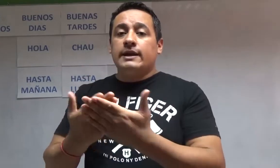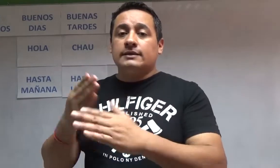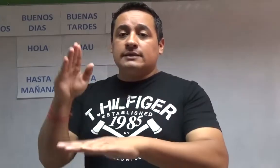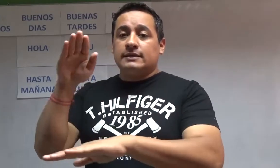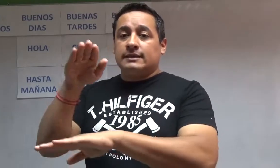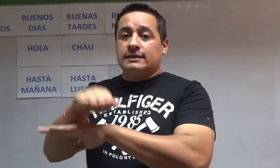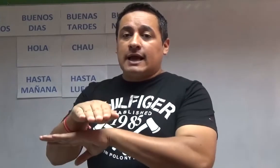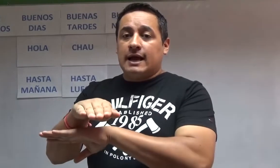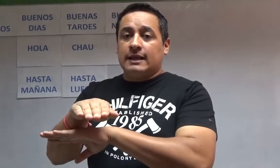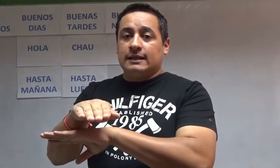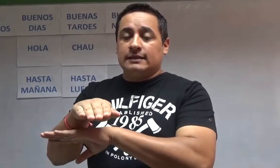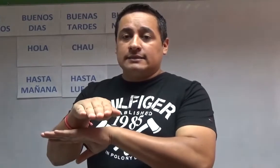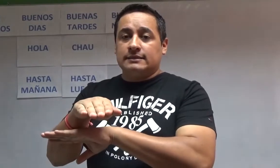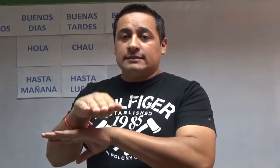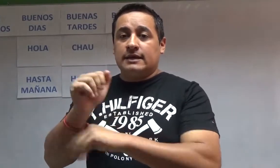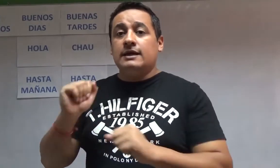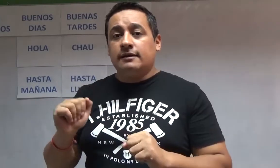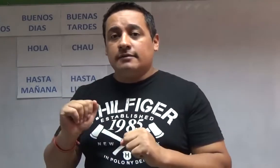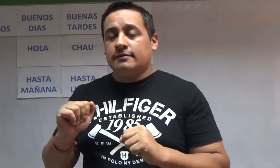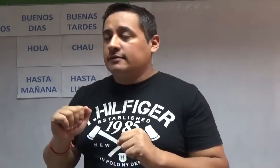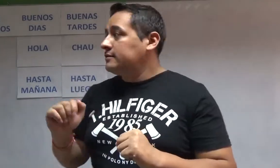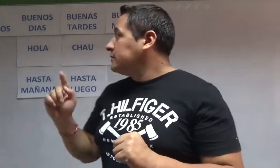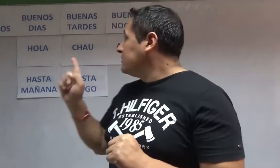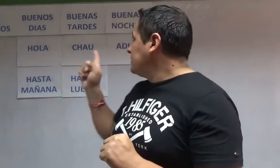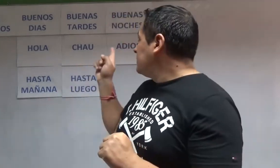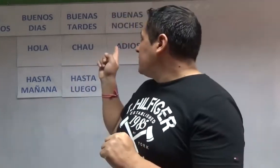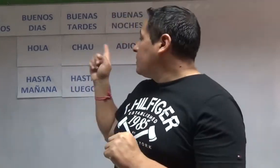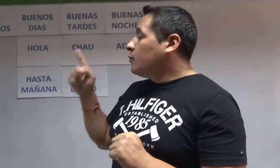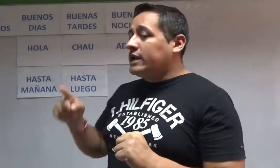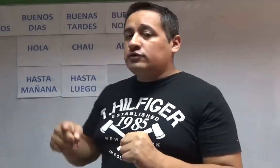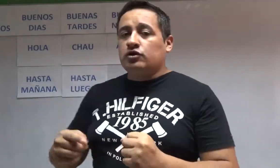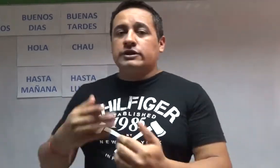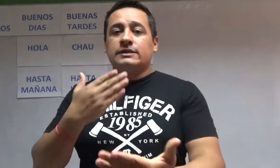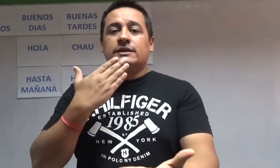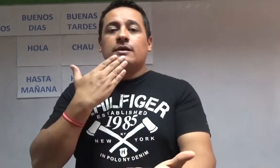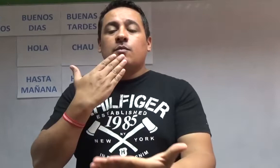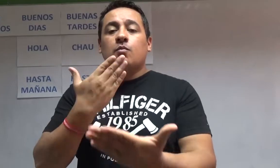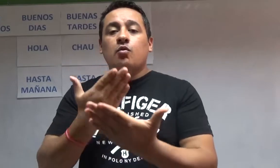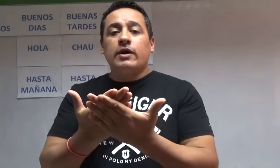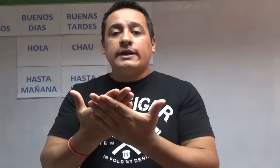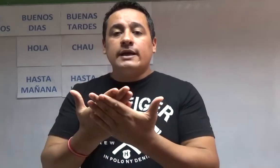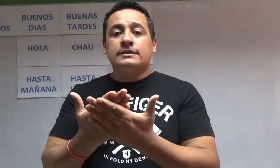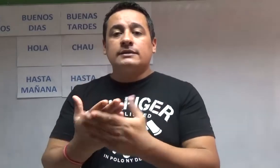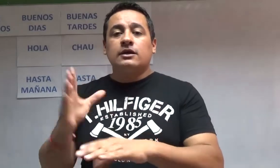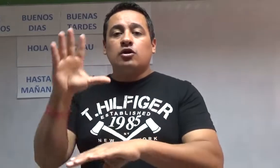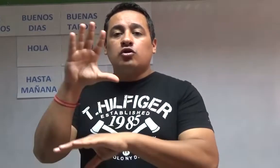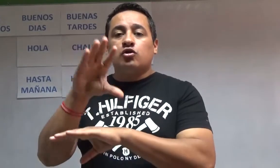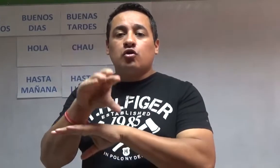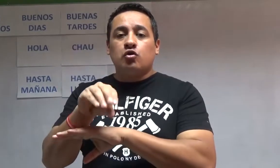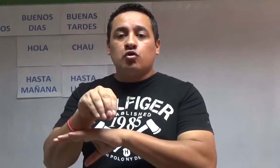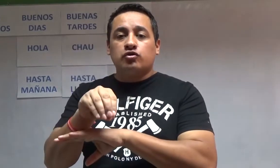buenas tardes. ¿Sí? Buenas noches. Buenas